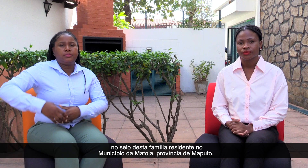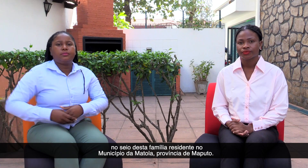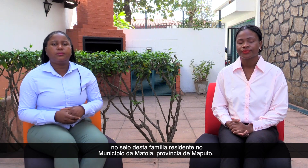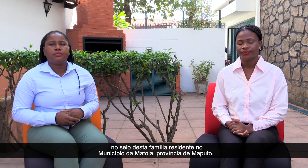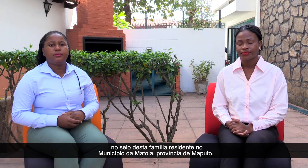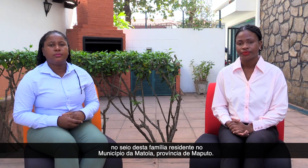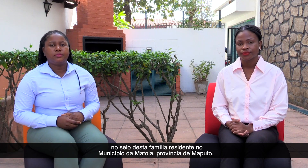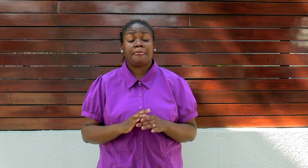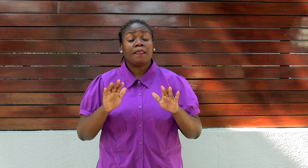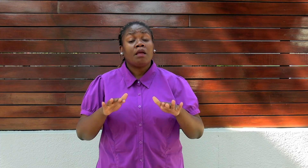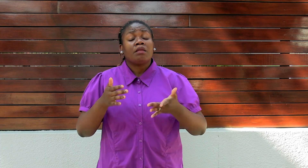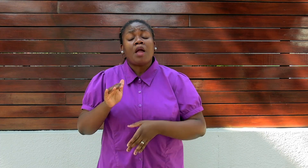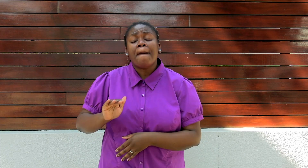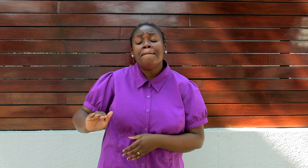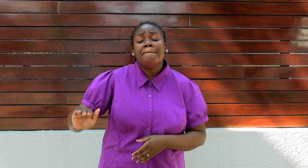Maputo.